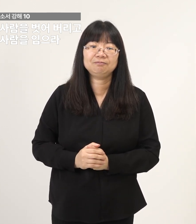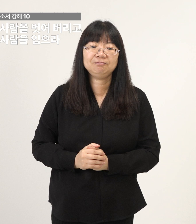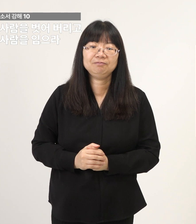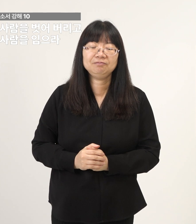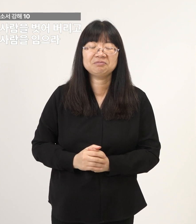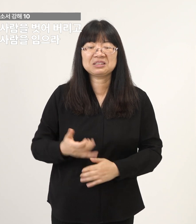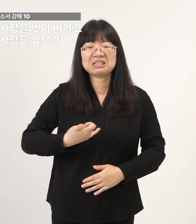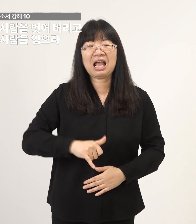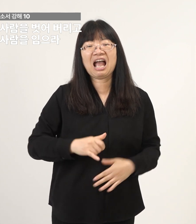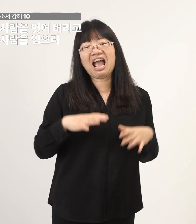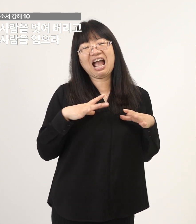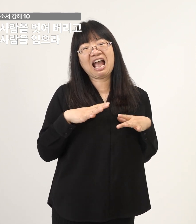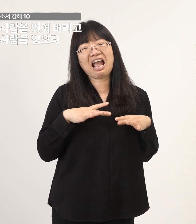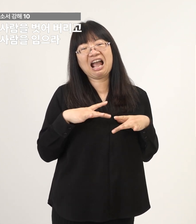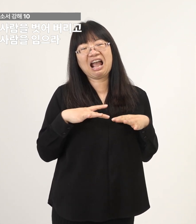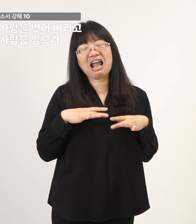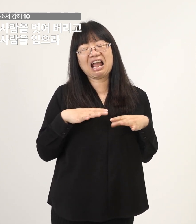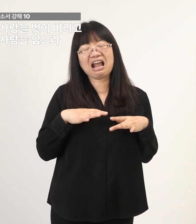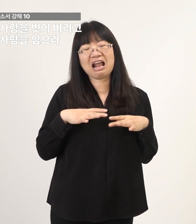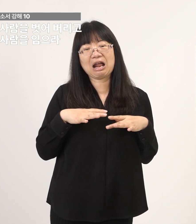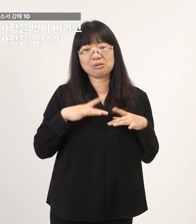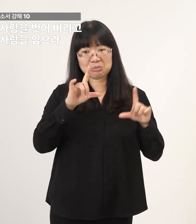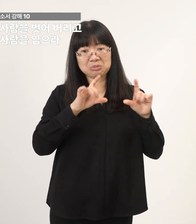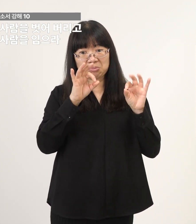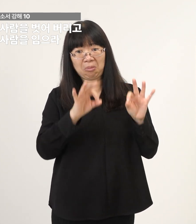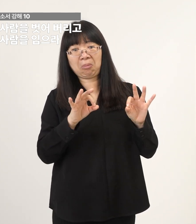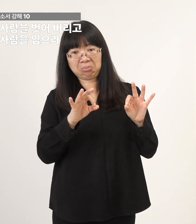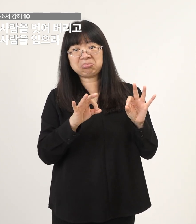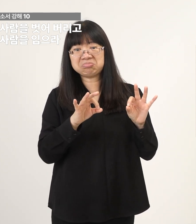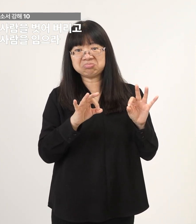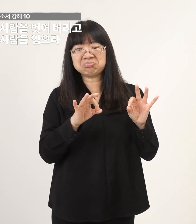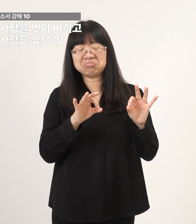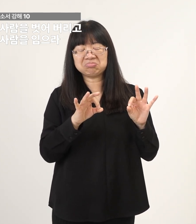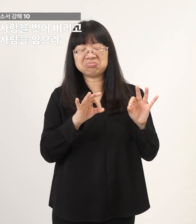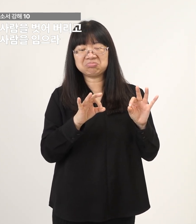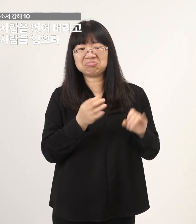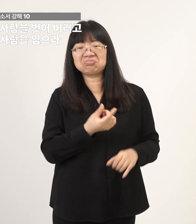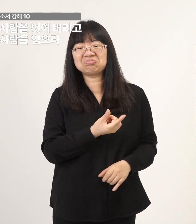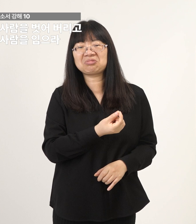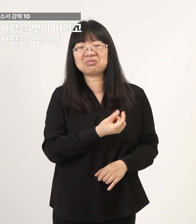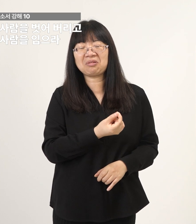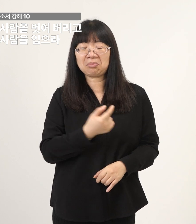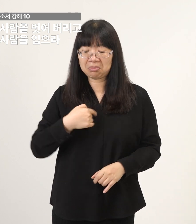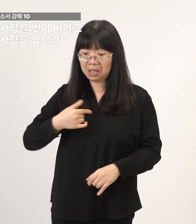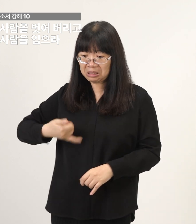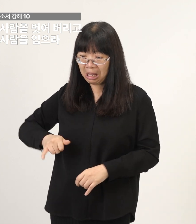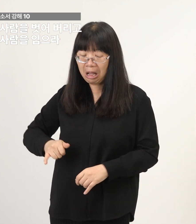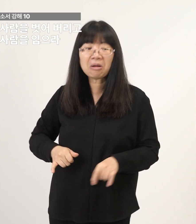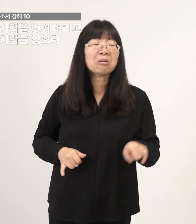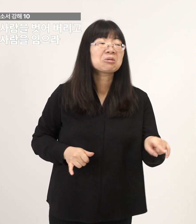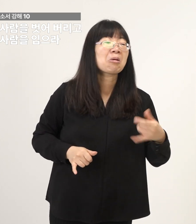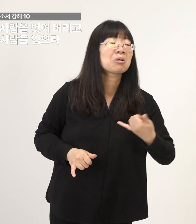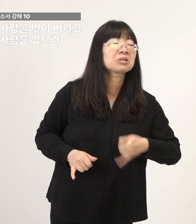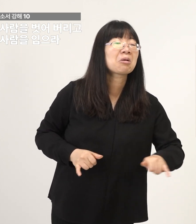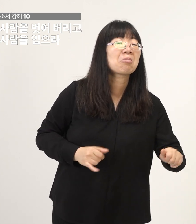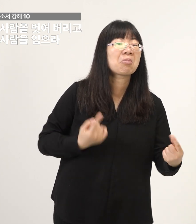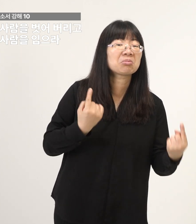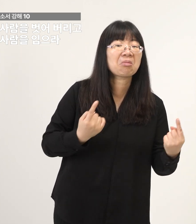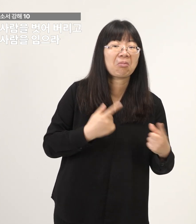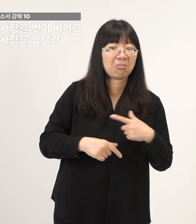자식 자랑 속에도 그게 슬쩍슬쩍 묻어 있어요. 내 자식이 너희 자식보다 얼마나